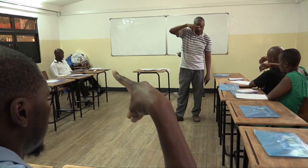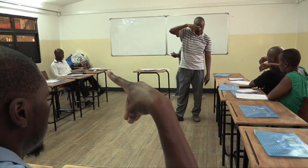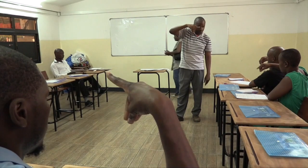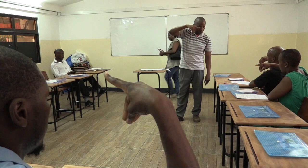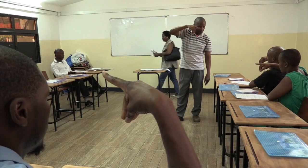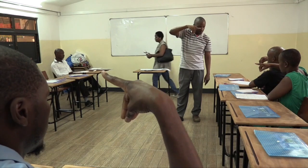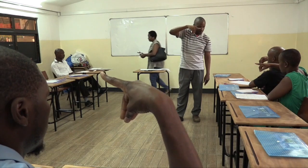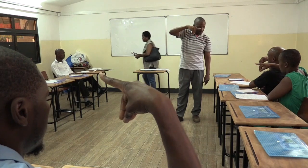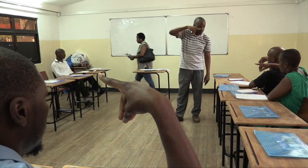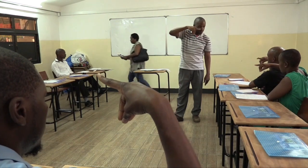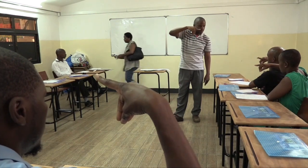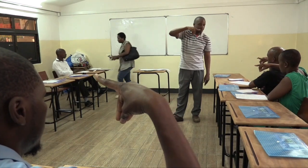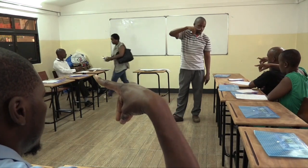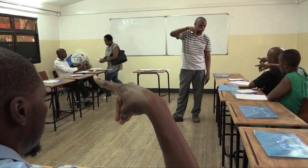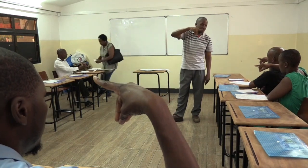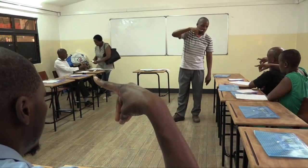Tchau. Tchau. Tchau.